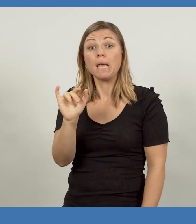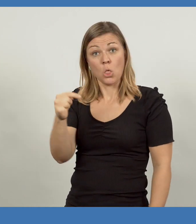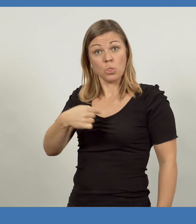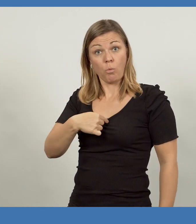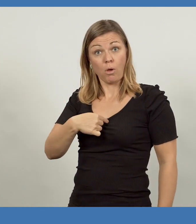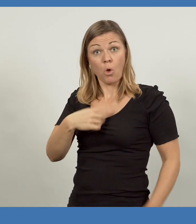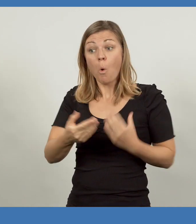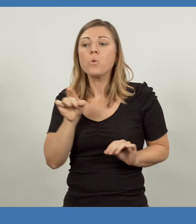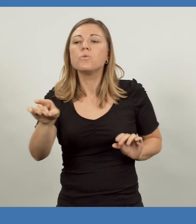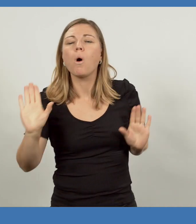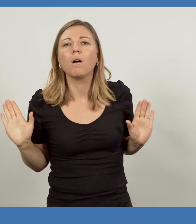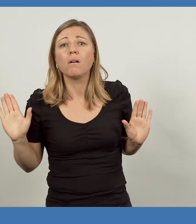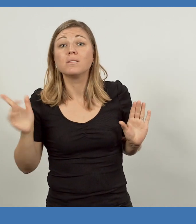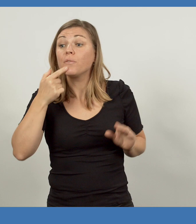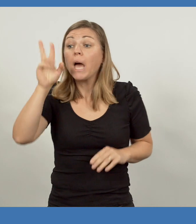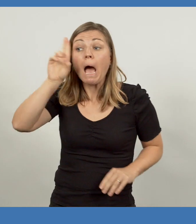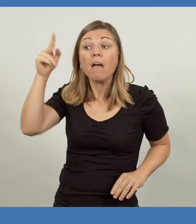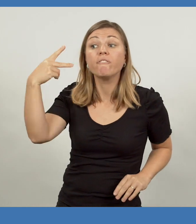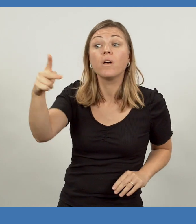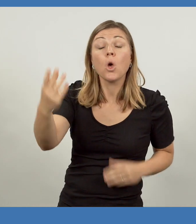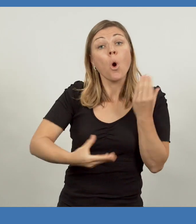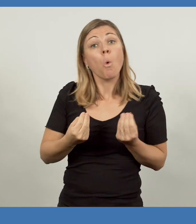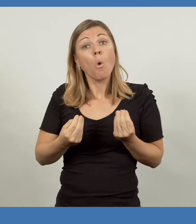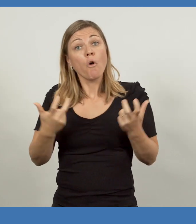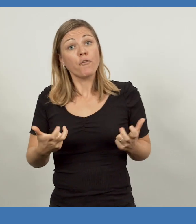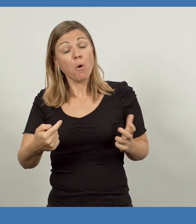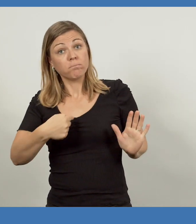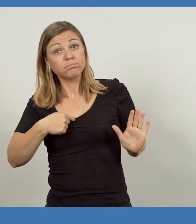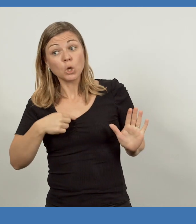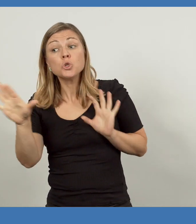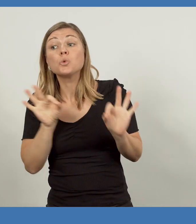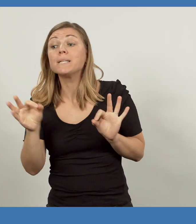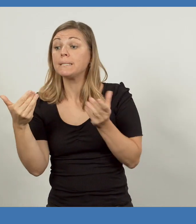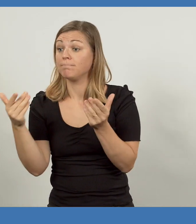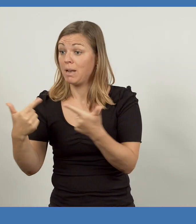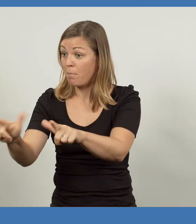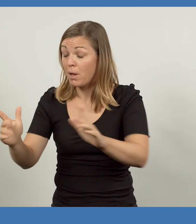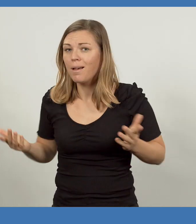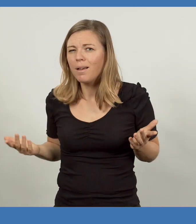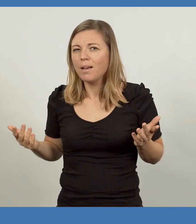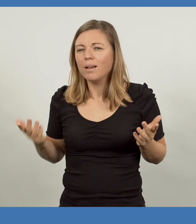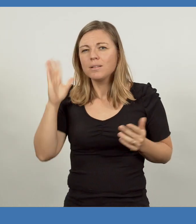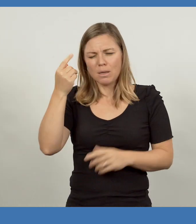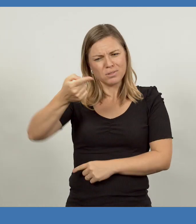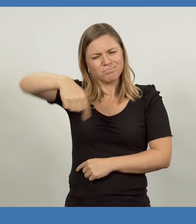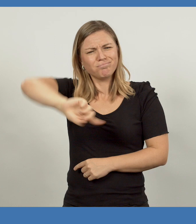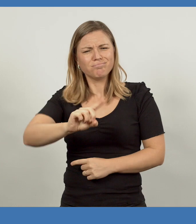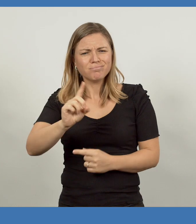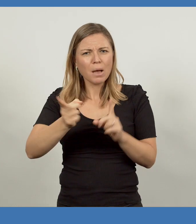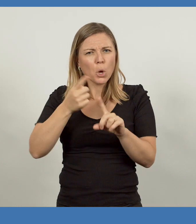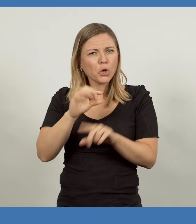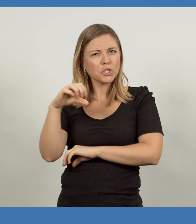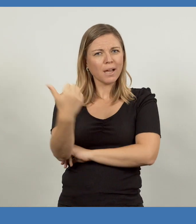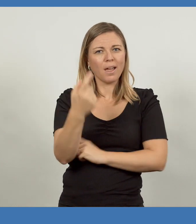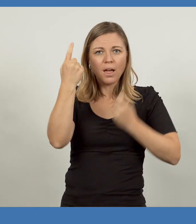et ma volonté. J'aimerais nous inviter aujourd'hui à faire cette prière-là, à nous remettre en question devant Dieu et à dire, Seigneur,